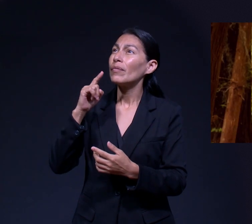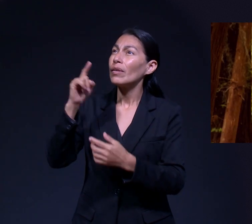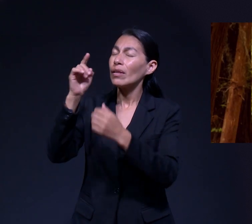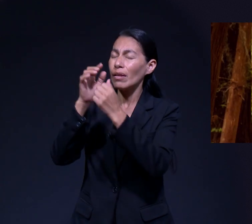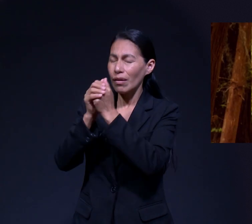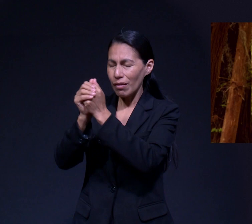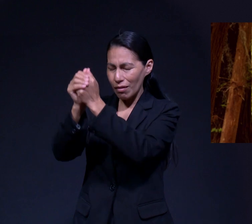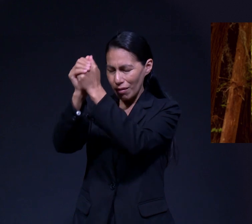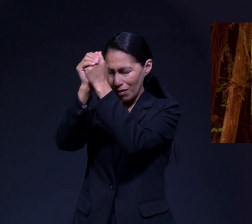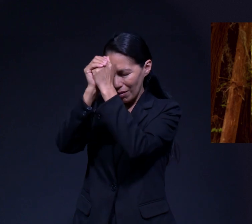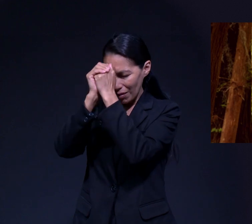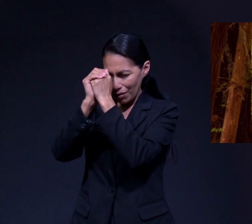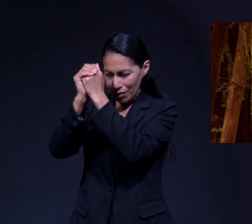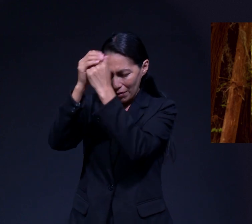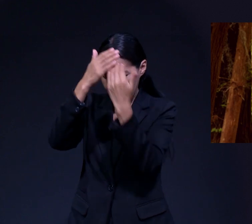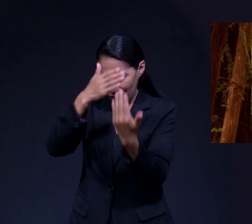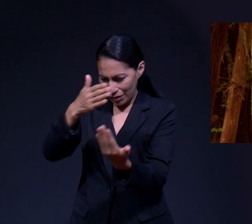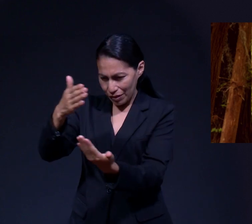Te alabaré,